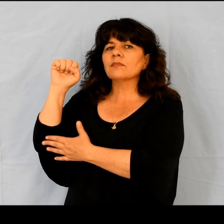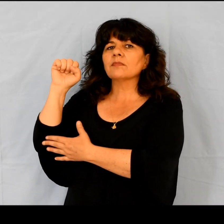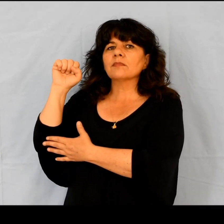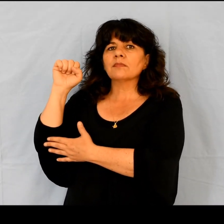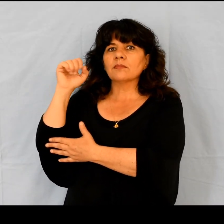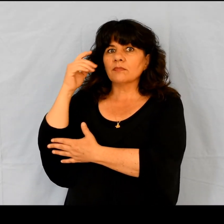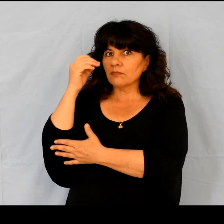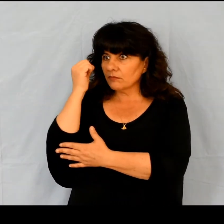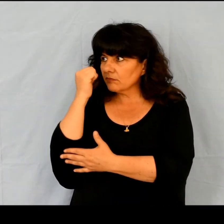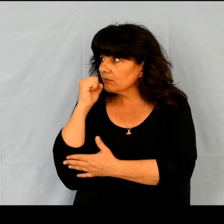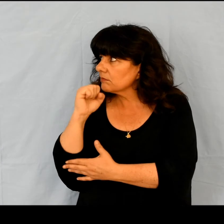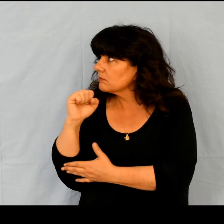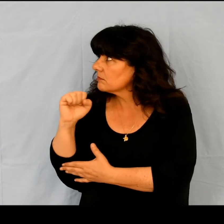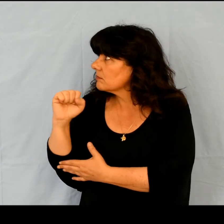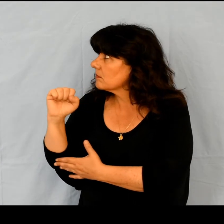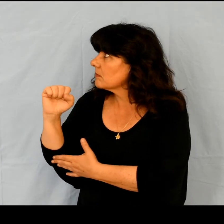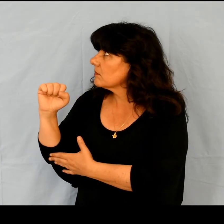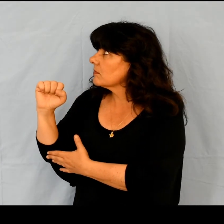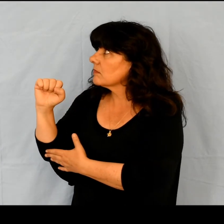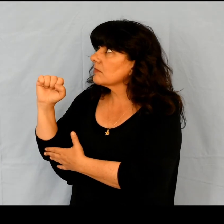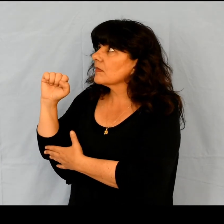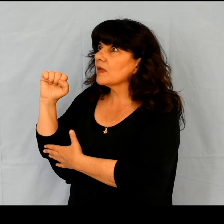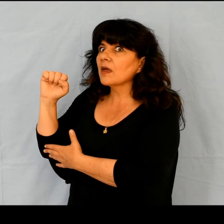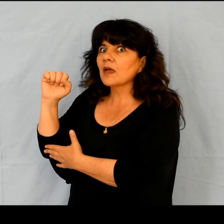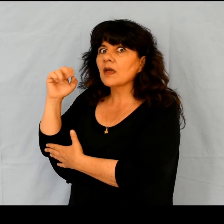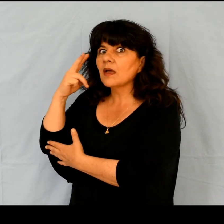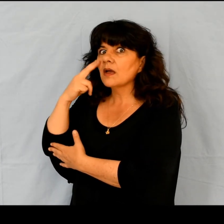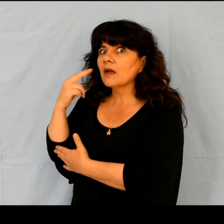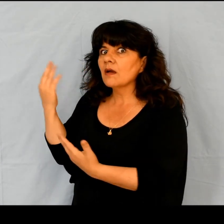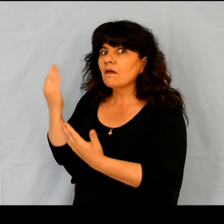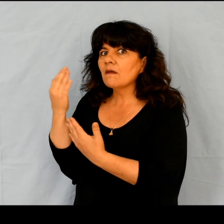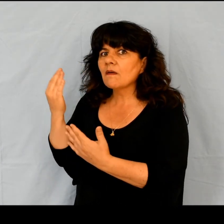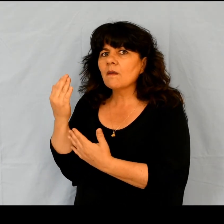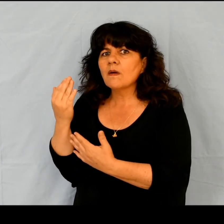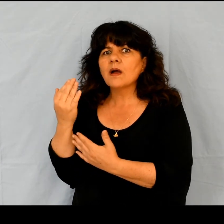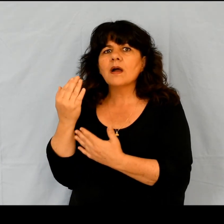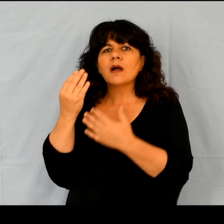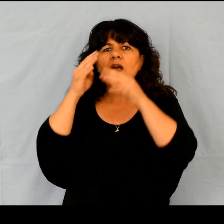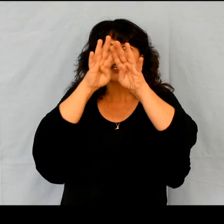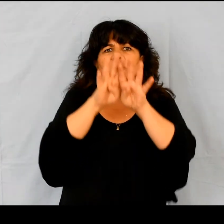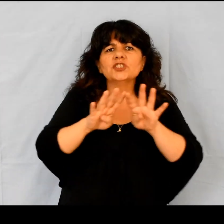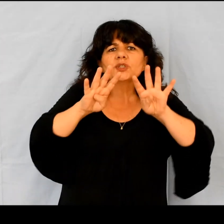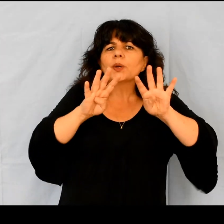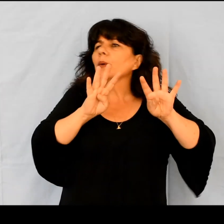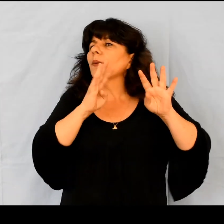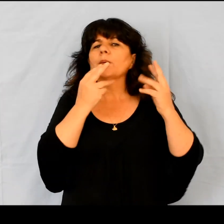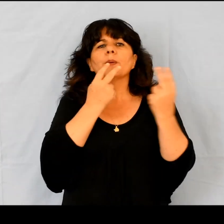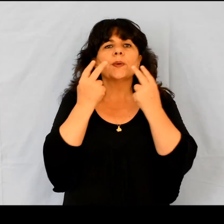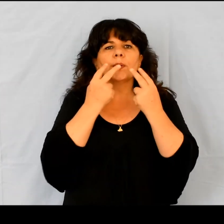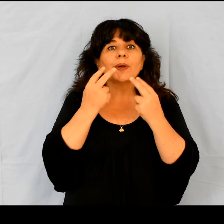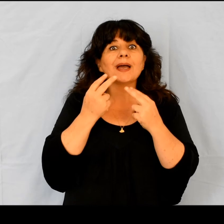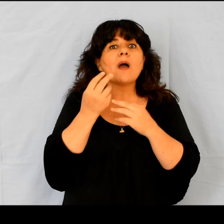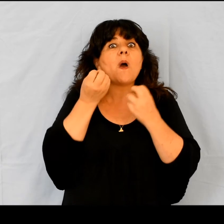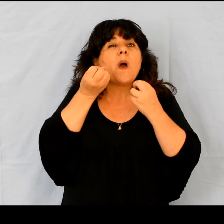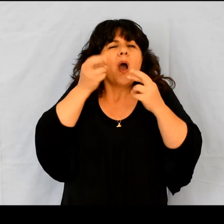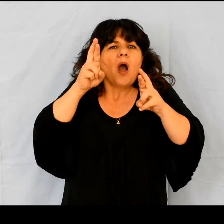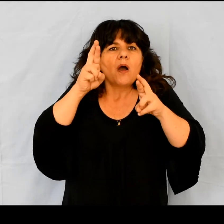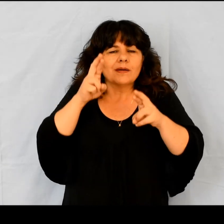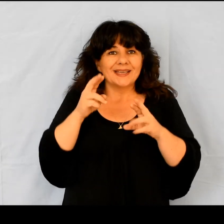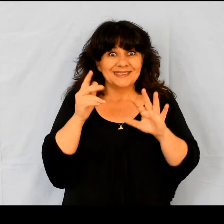M'étant tourné, j'ai vu 7 chandeliers d'or, et au milieu des chandeliers, un être qui semblait